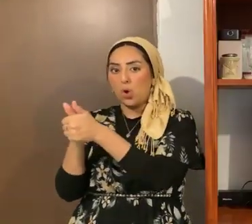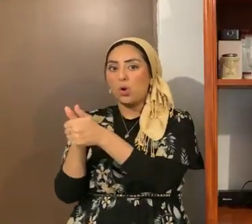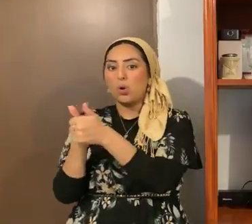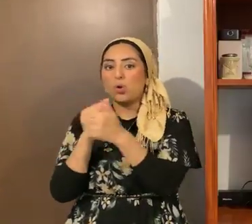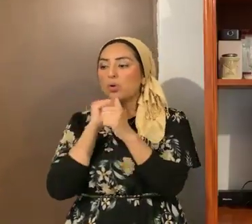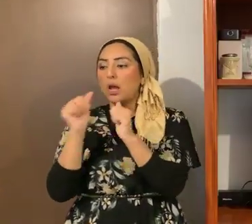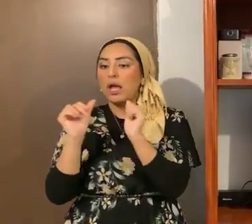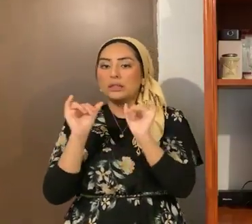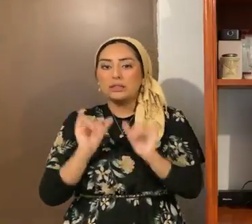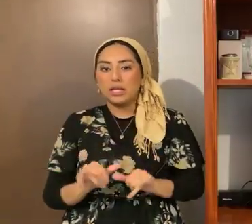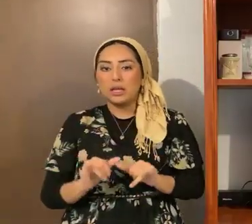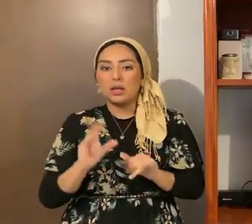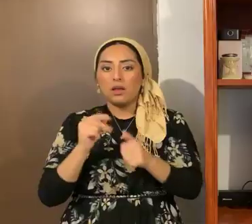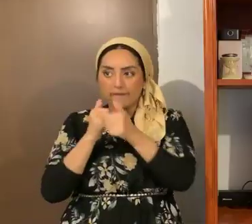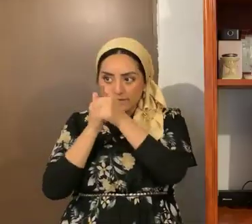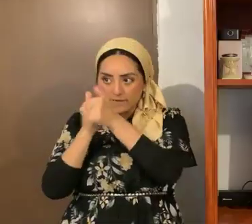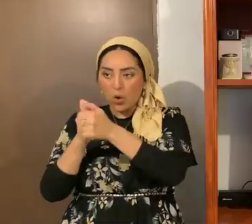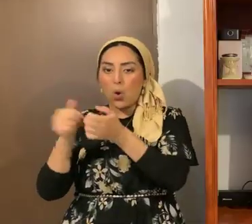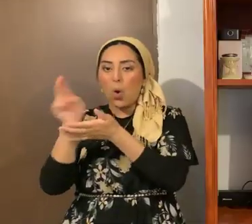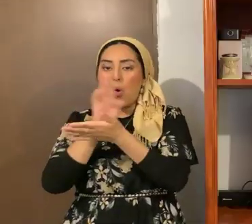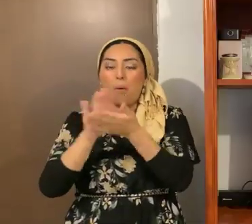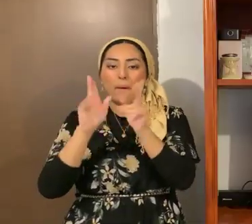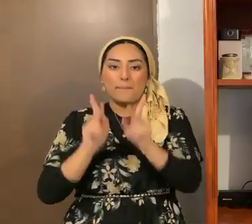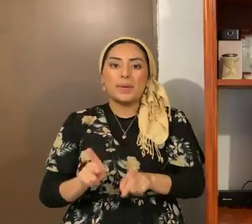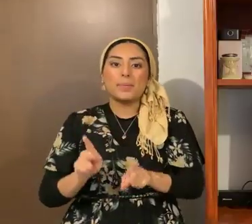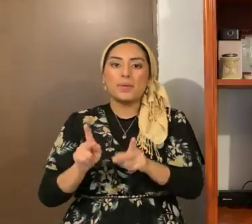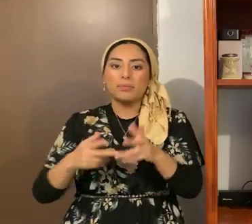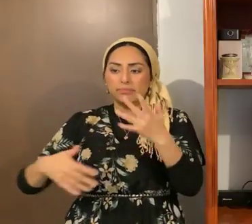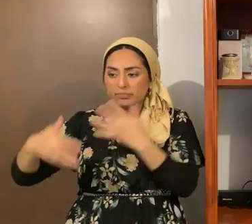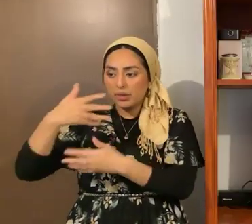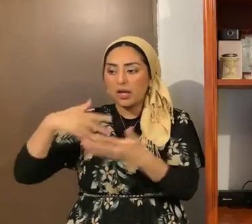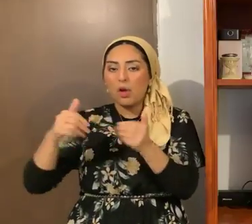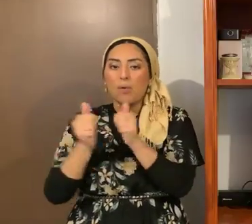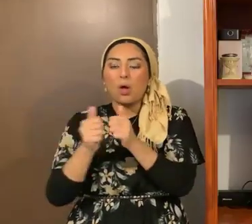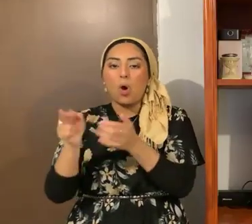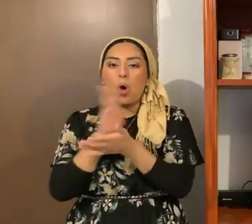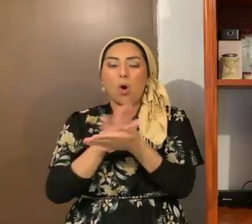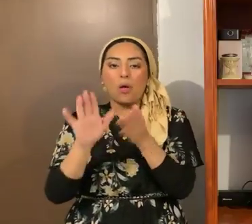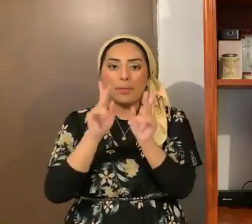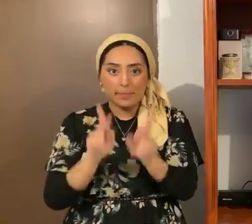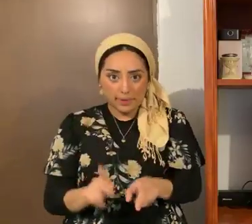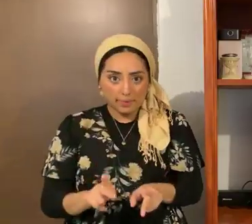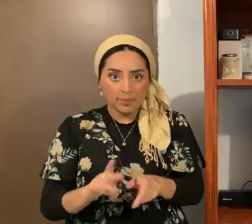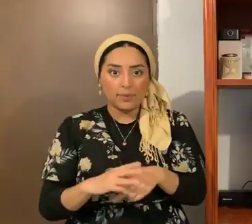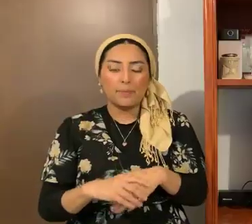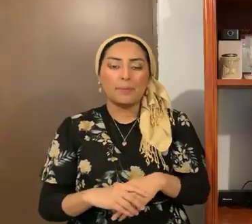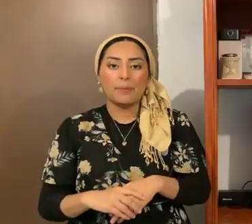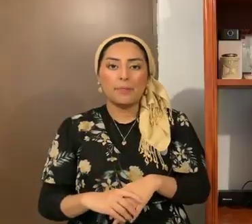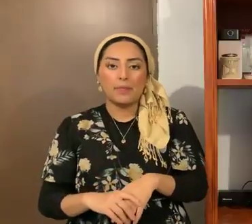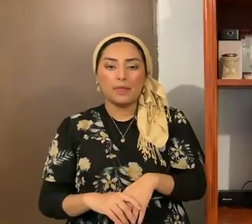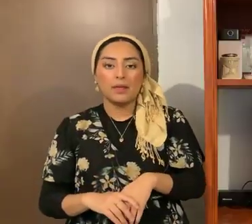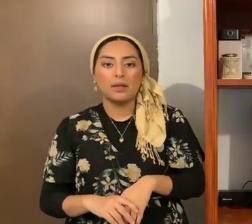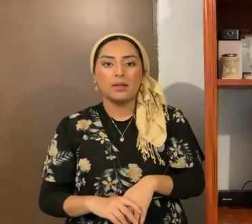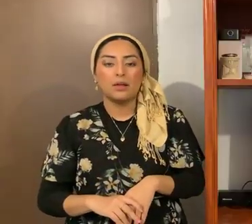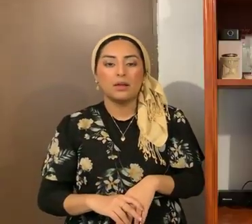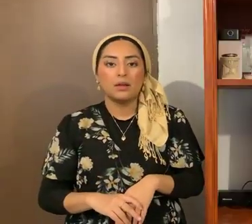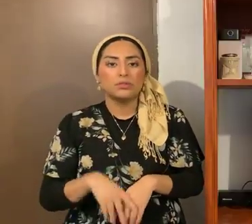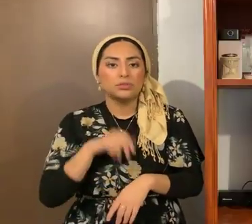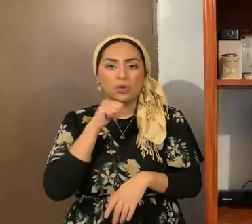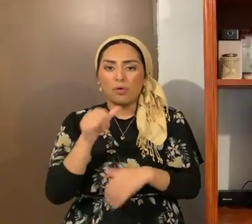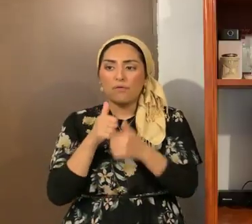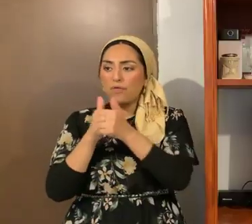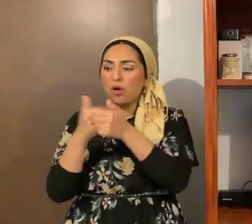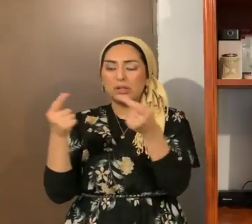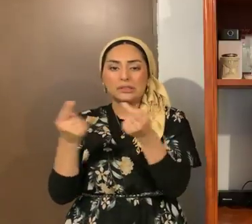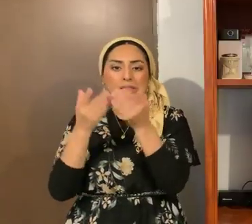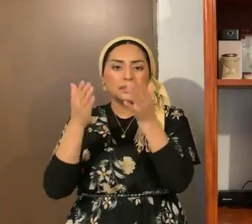no quedarnos atrás, ir tras los Kadoshim, juntarse con los Kadoshim, no hagas los pasos que hacen los